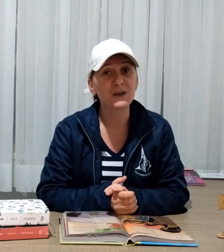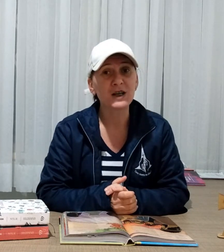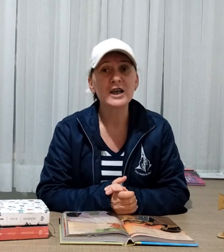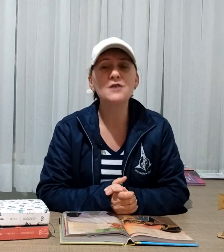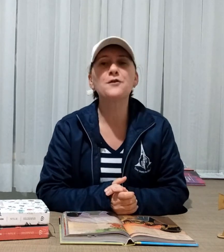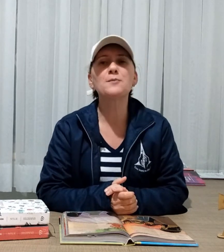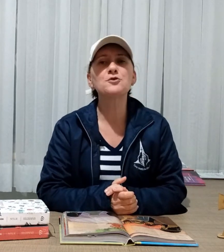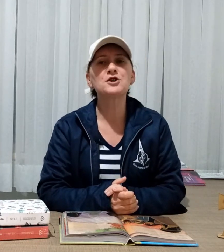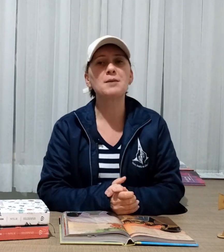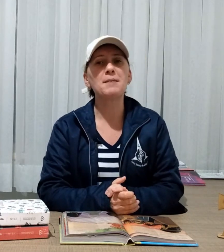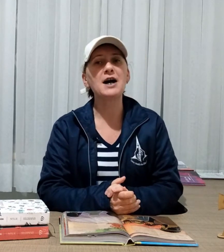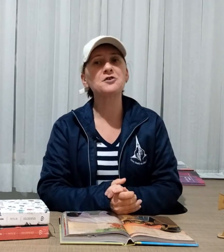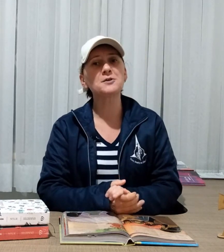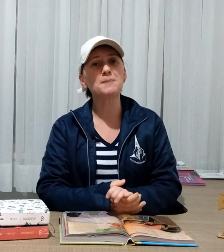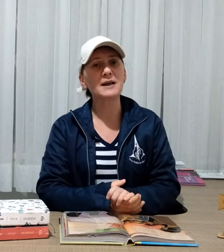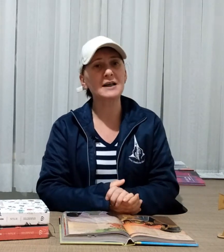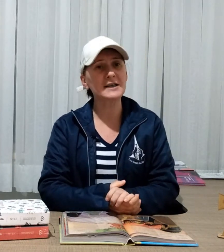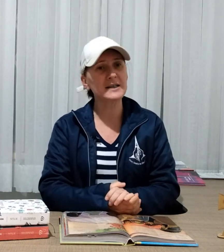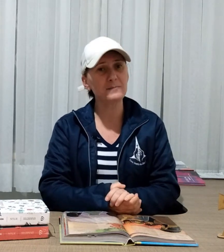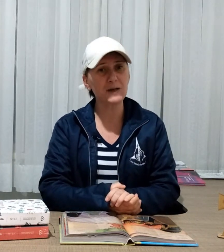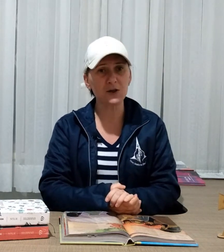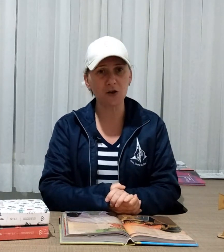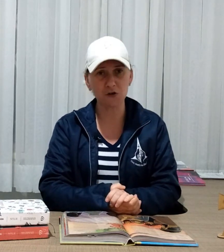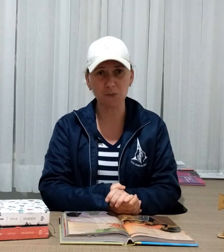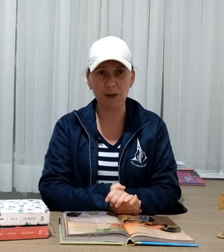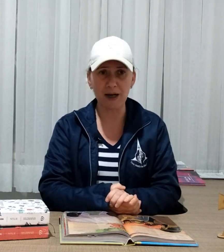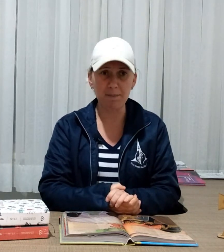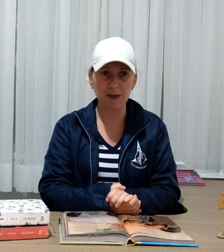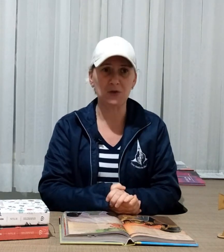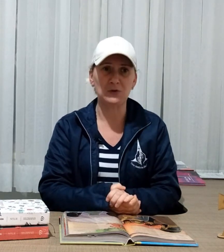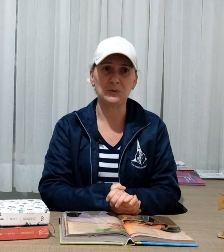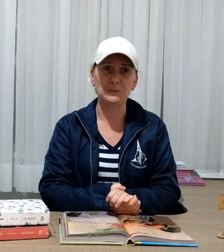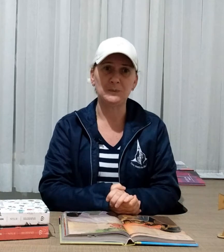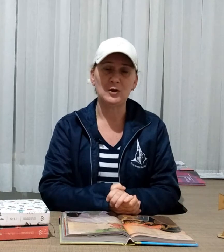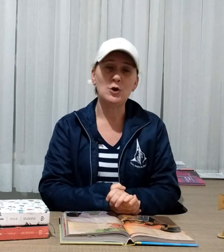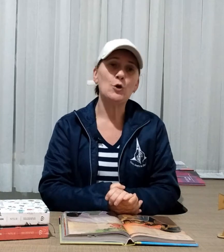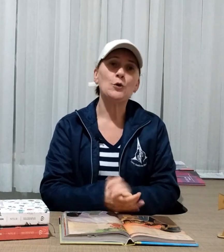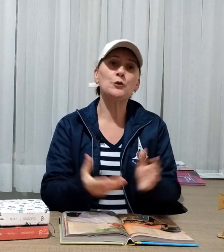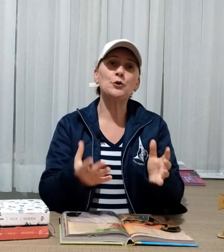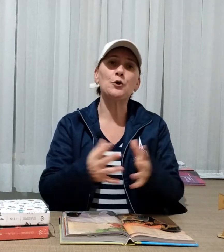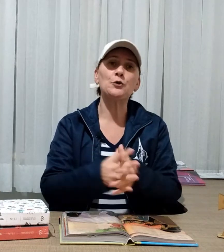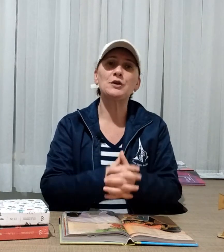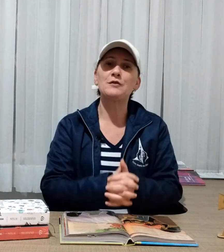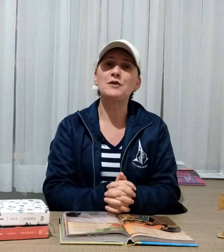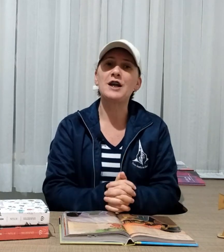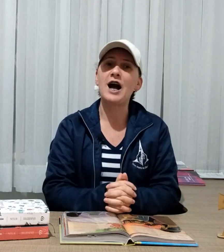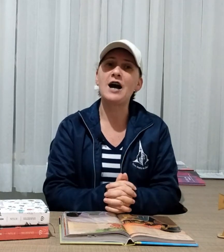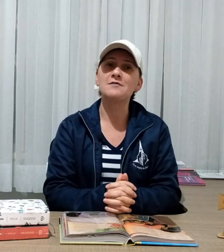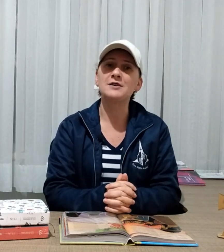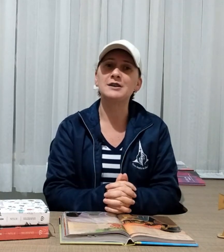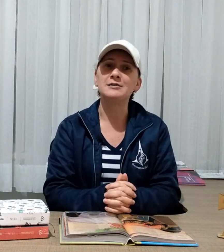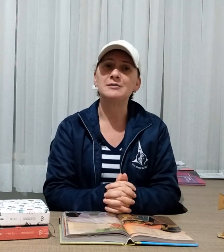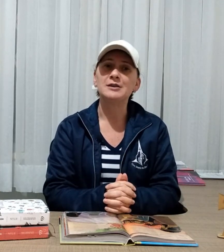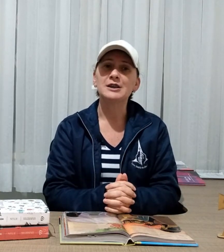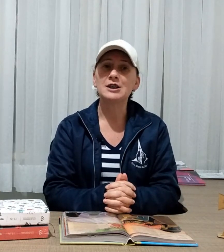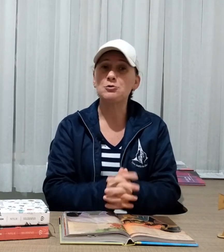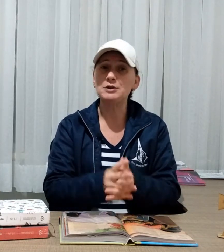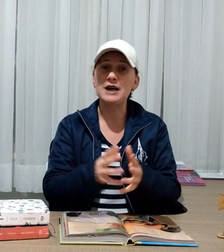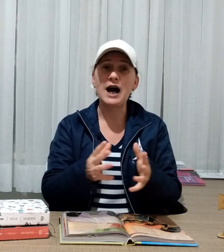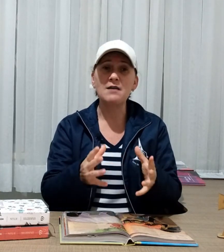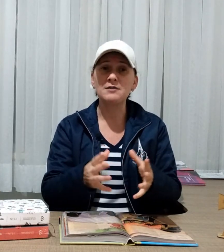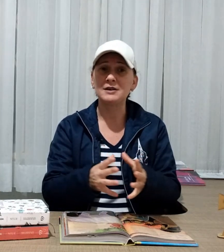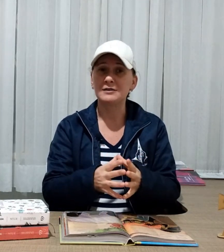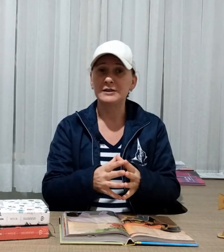6 da tarde e fomos chamados para receber nosso pagamento. O dono